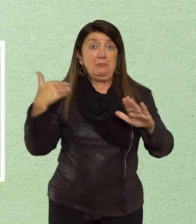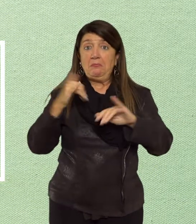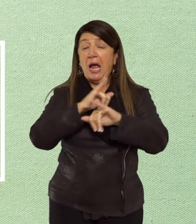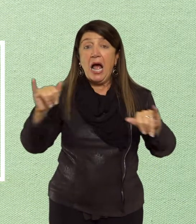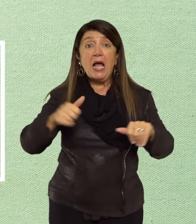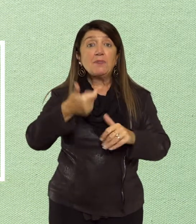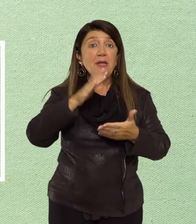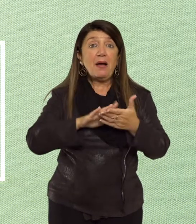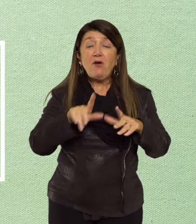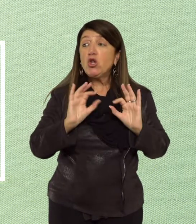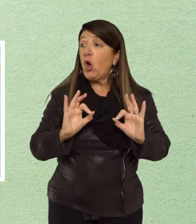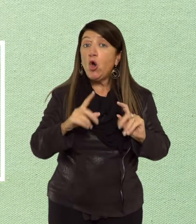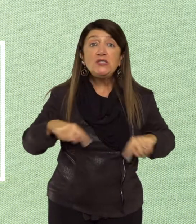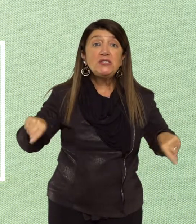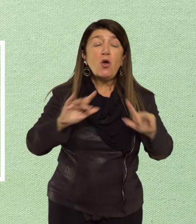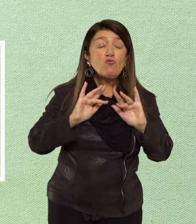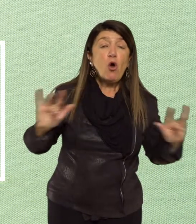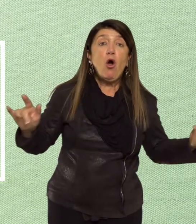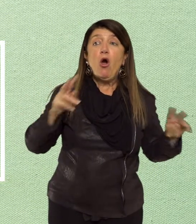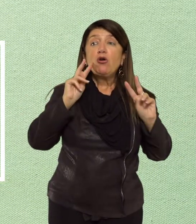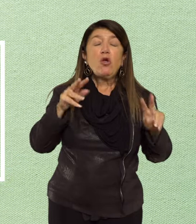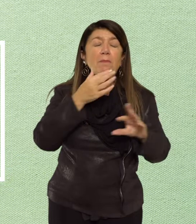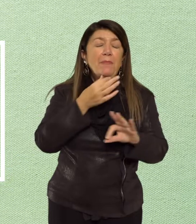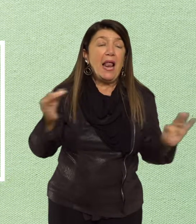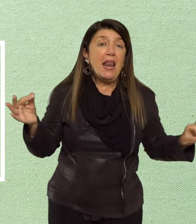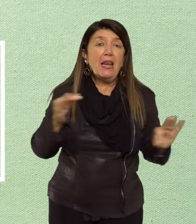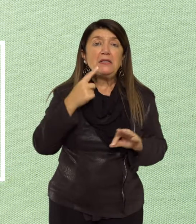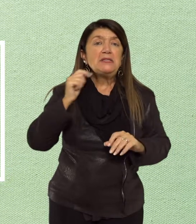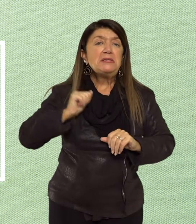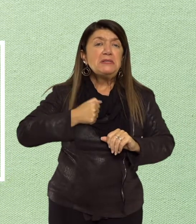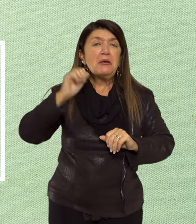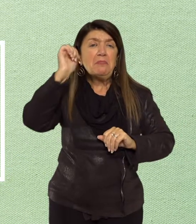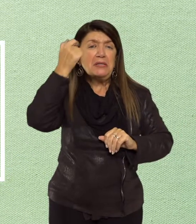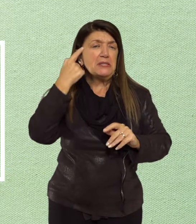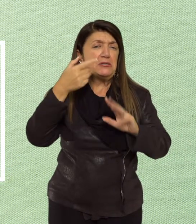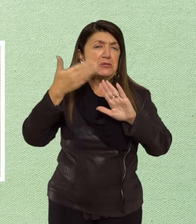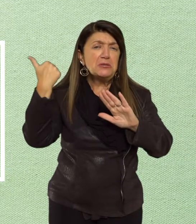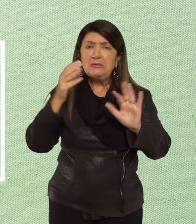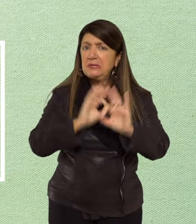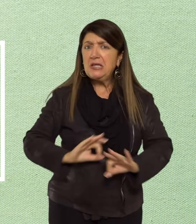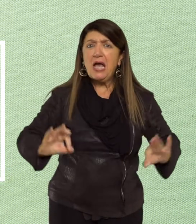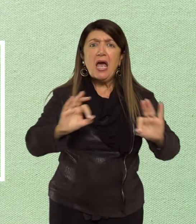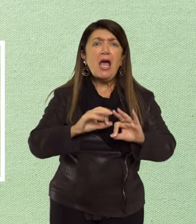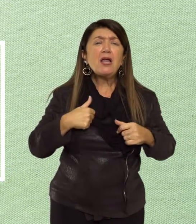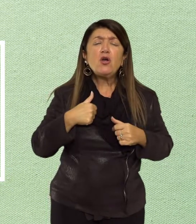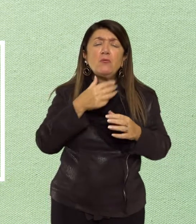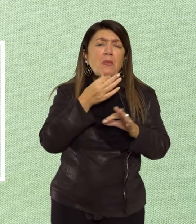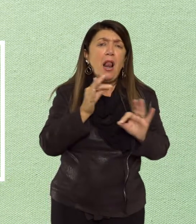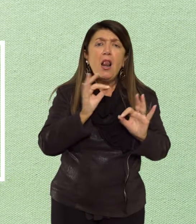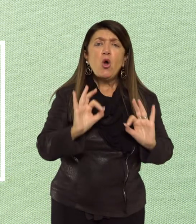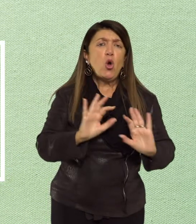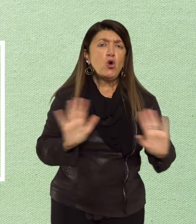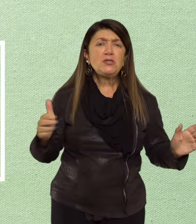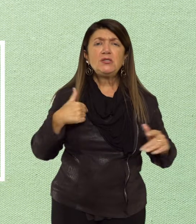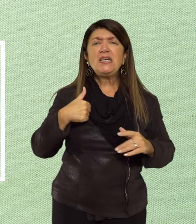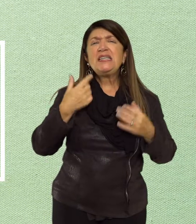tutto grandissimo così, quindi non ho sicuramente rimpianti. Se devo essere sincera, il momento in cui ho visto e ho